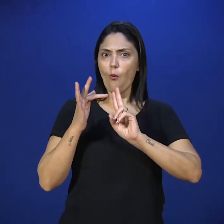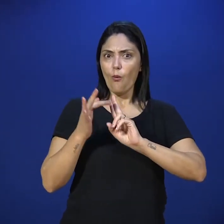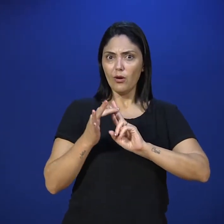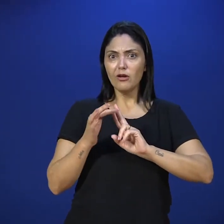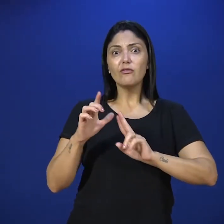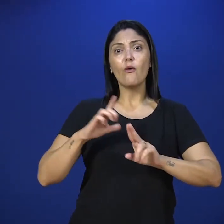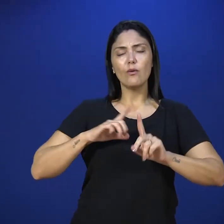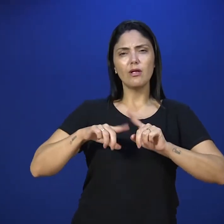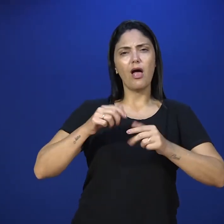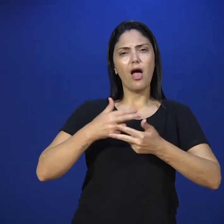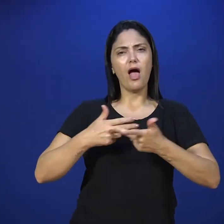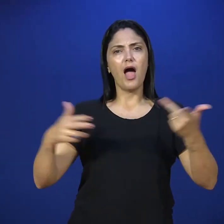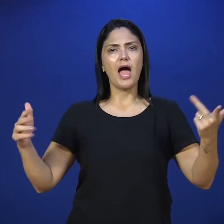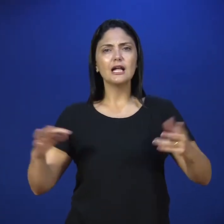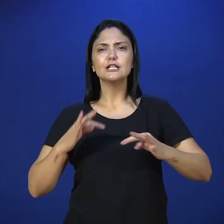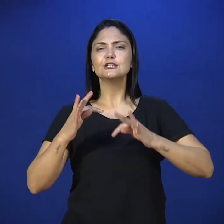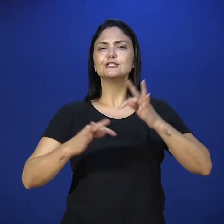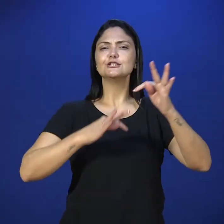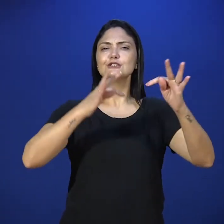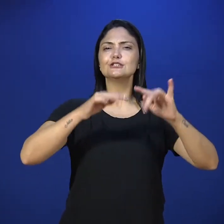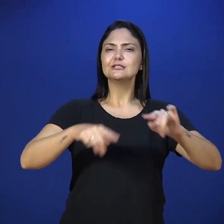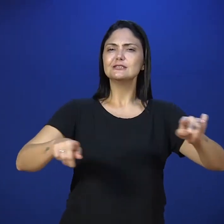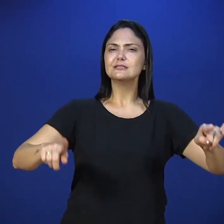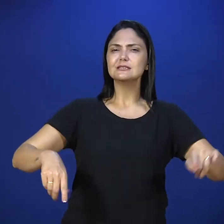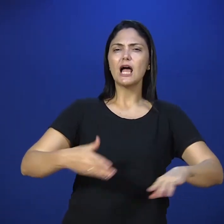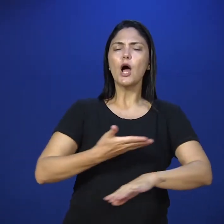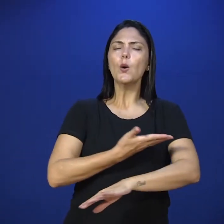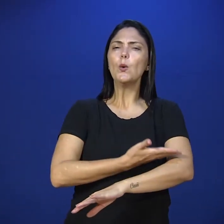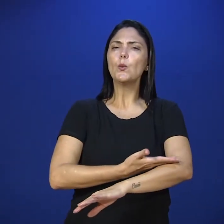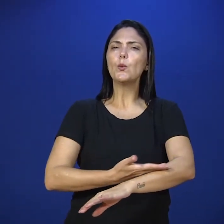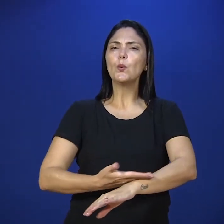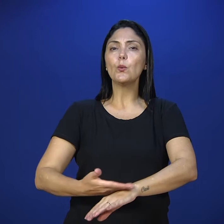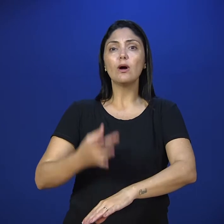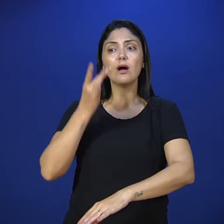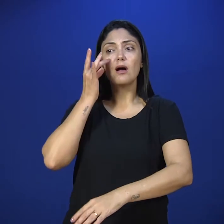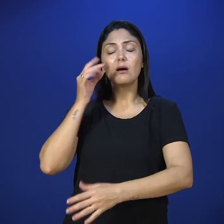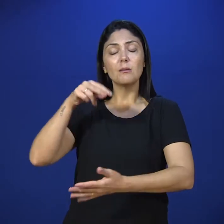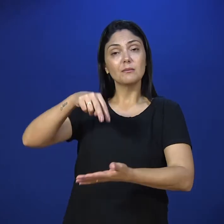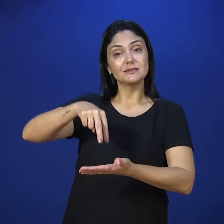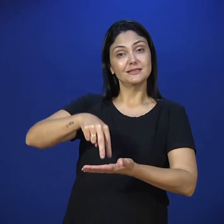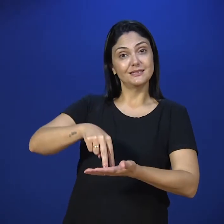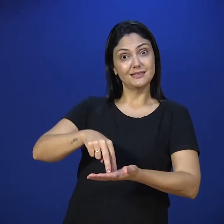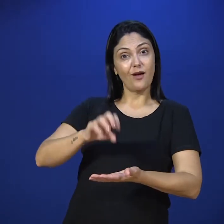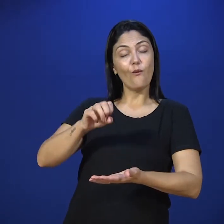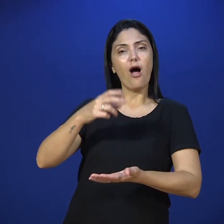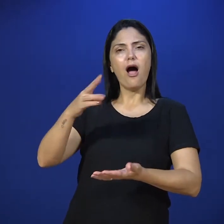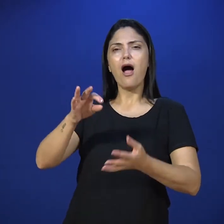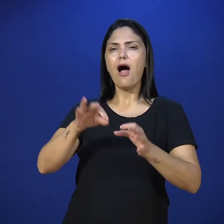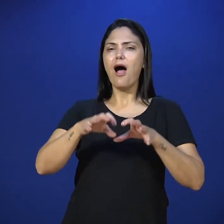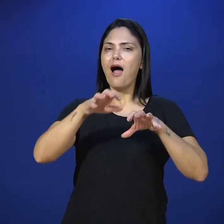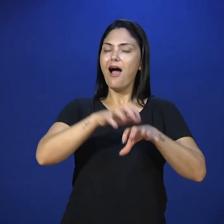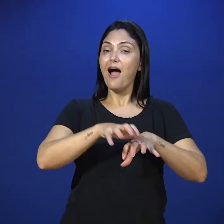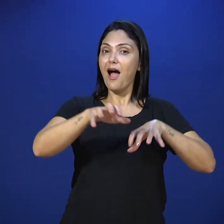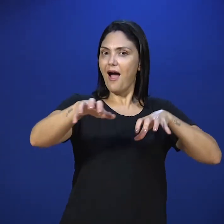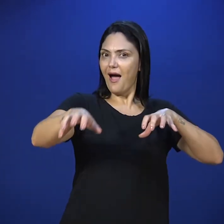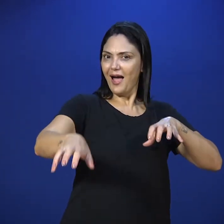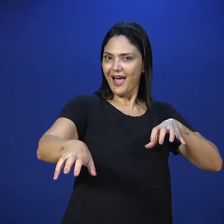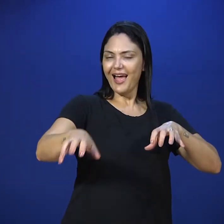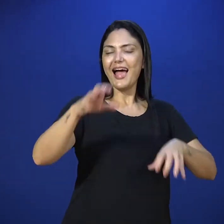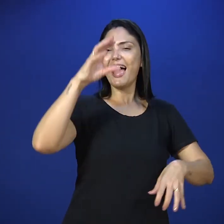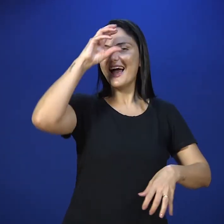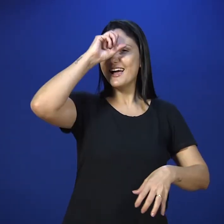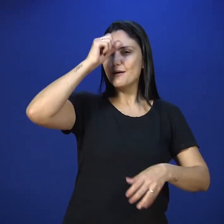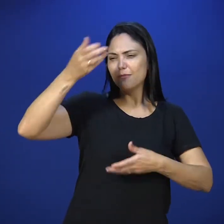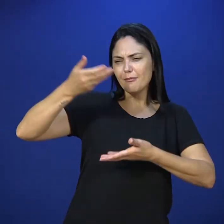recursos tecnológicos em ambiente tradicional de sala de aula presencial e em ambientes virtuais de aprendizagem,